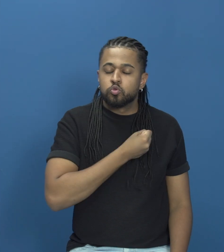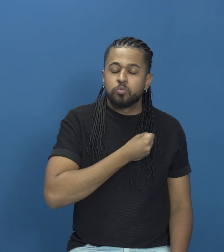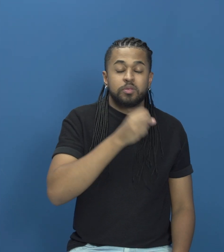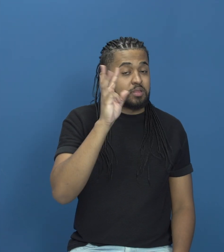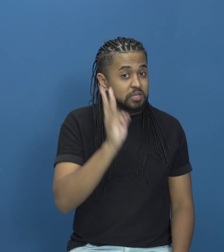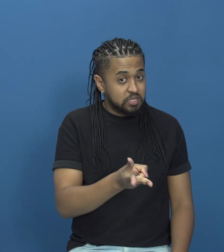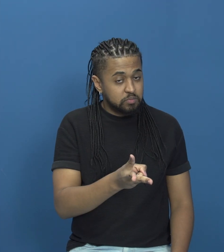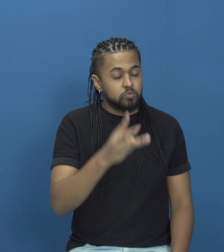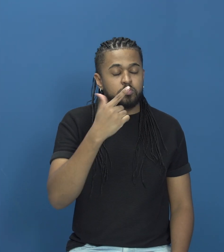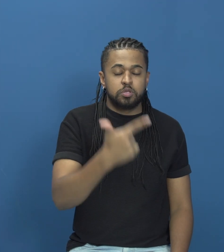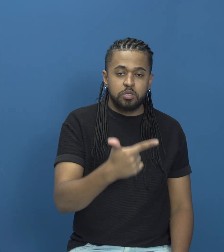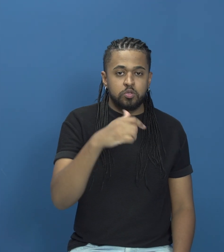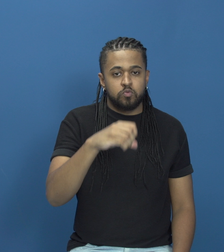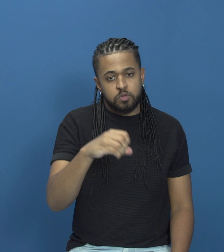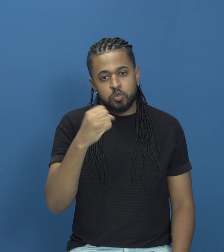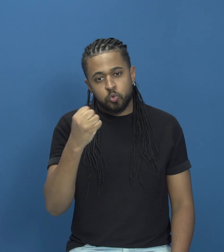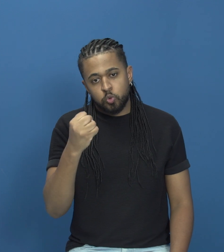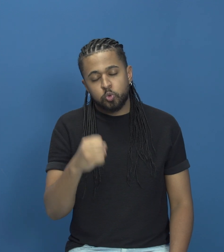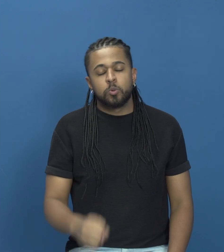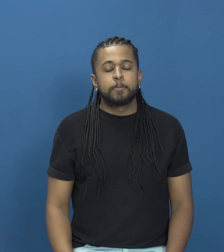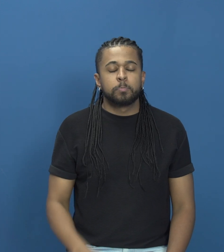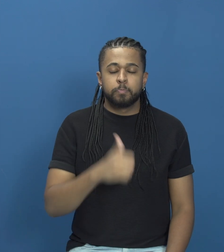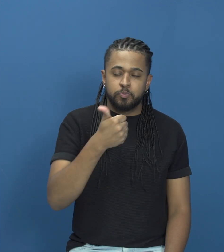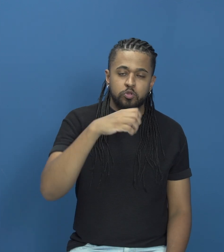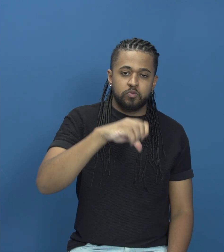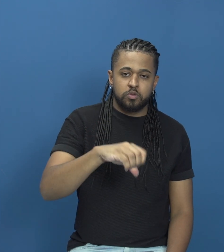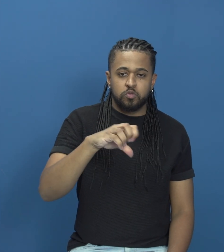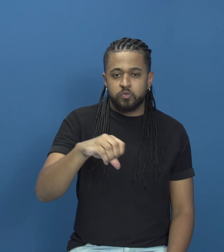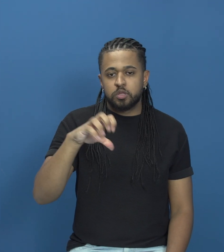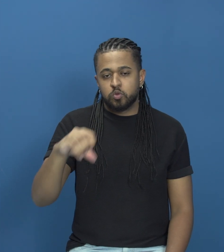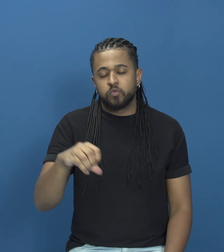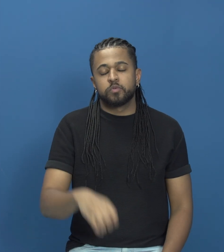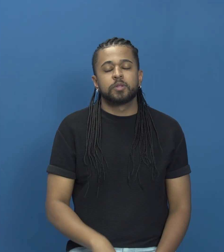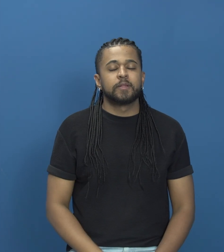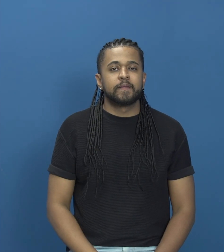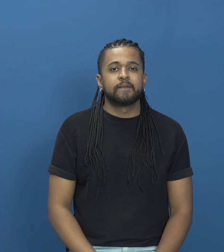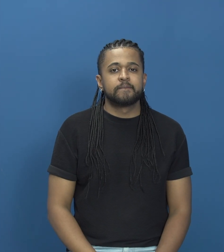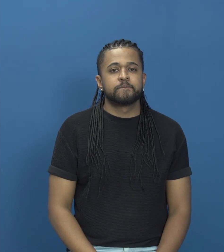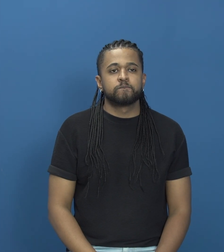3.298/1999.